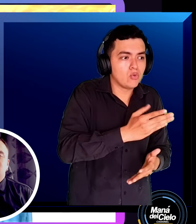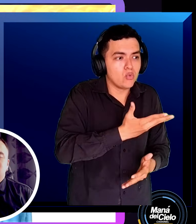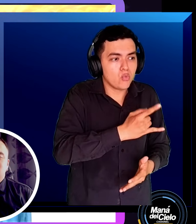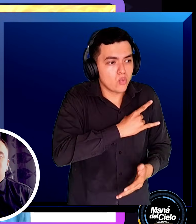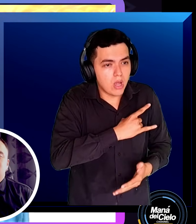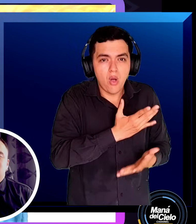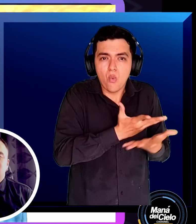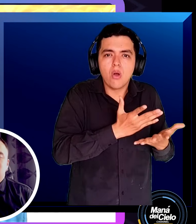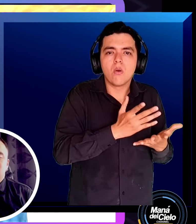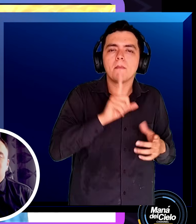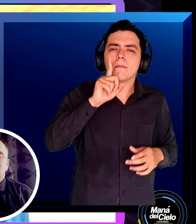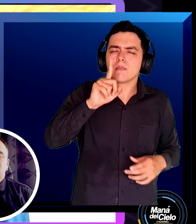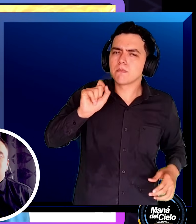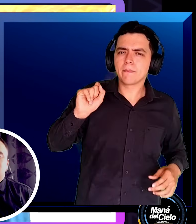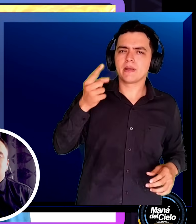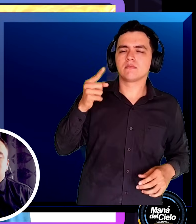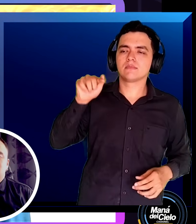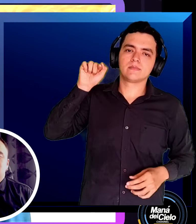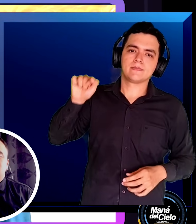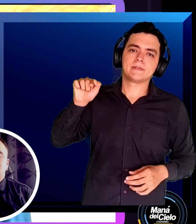Y estuvieron 3 días.